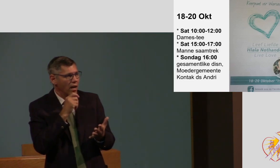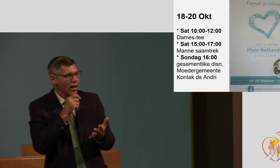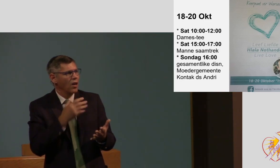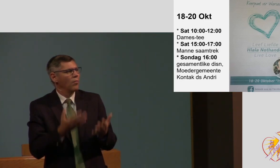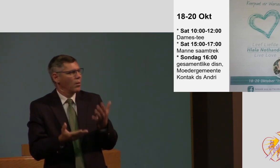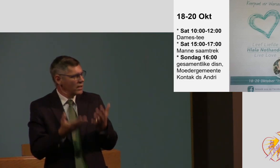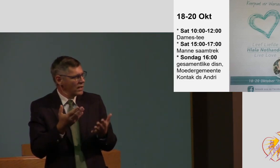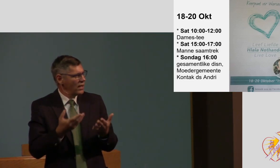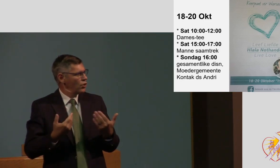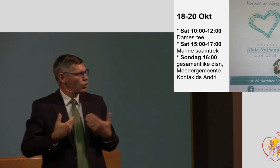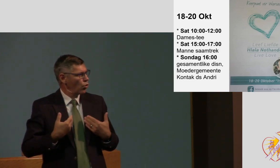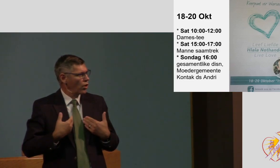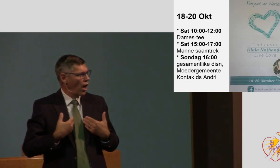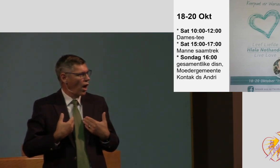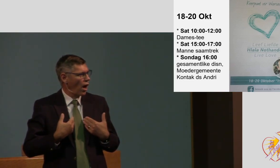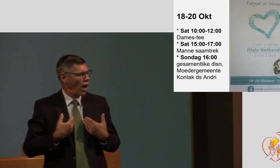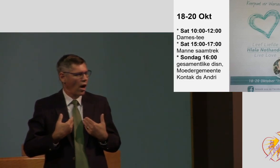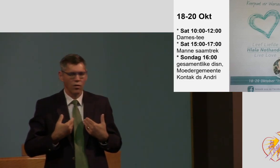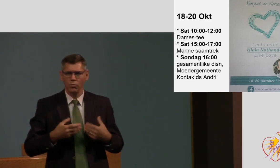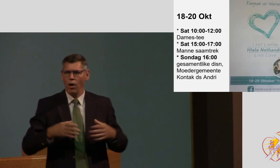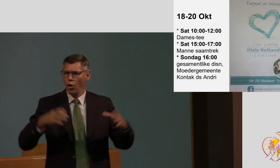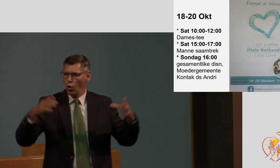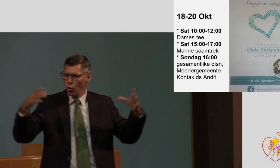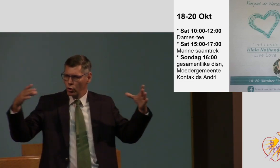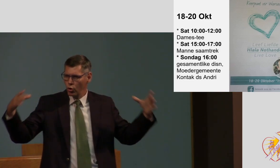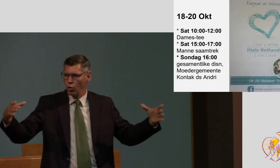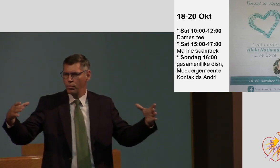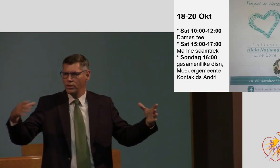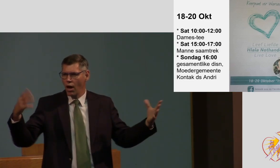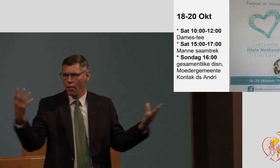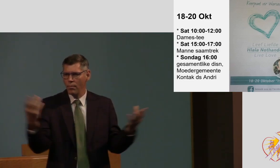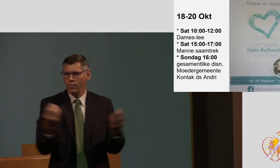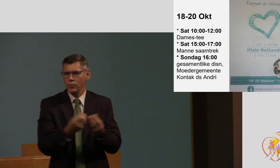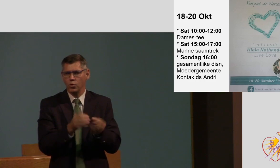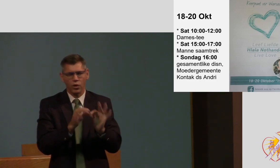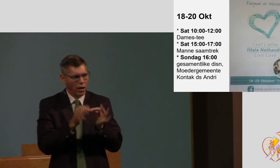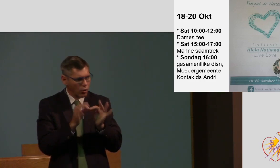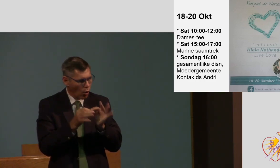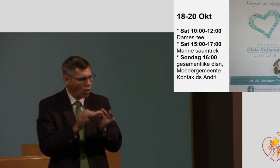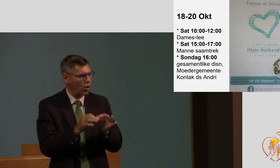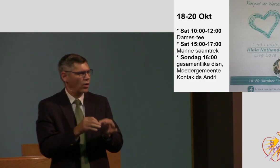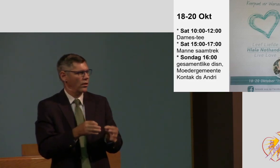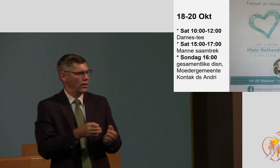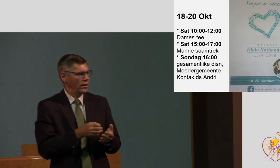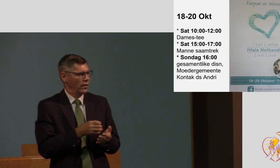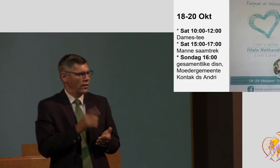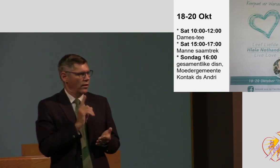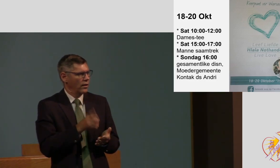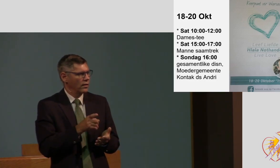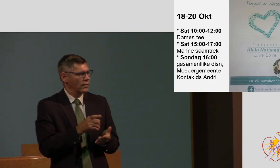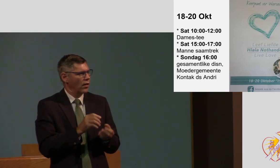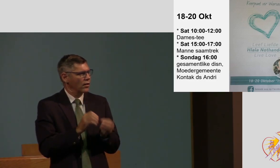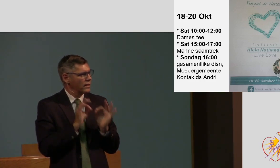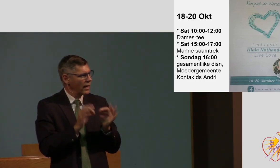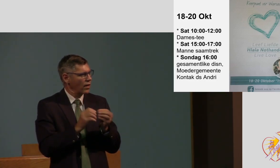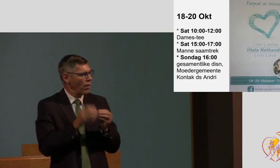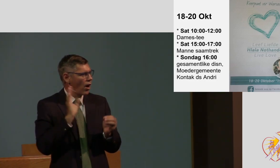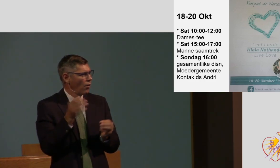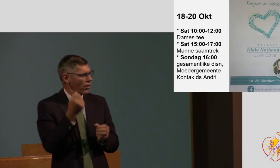maar miskien die Sondag, maak groot groep saam, sal tolk, sal seker maak almal